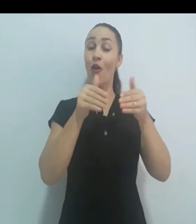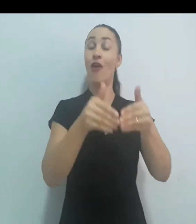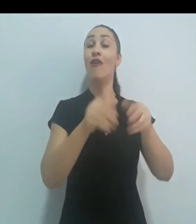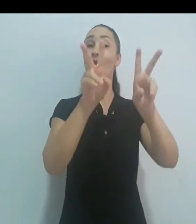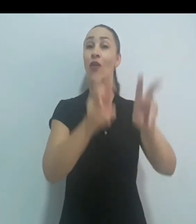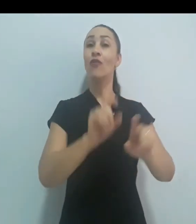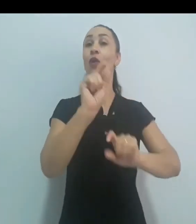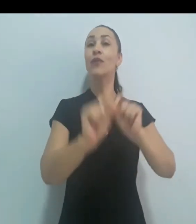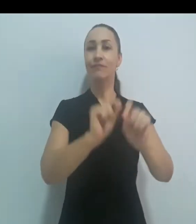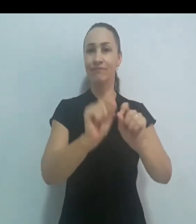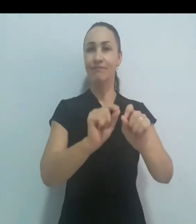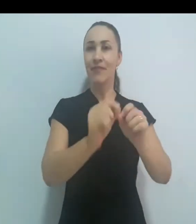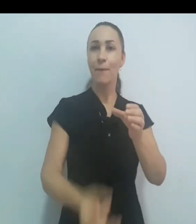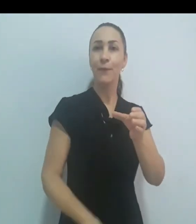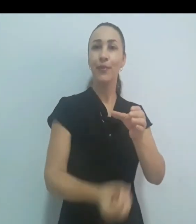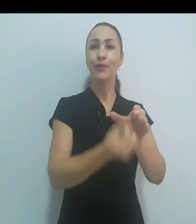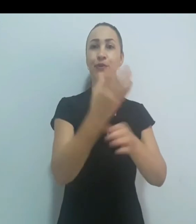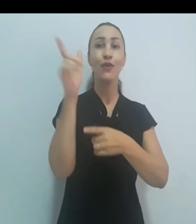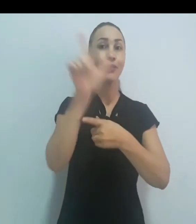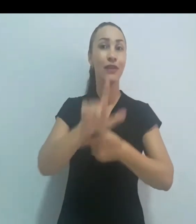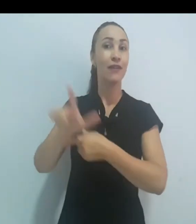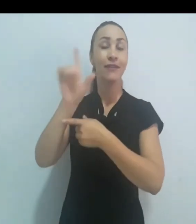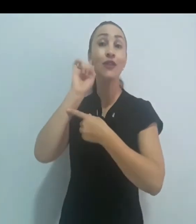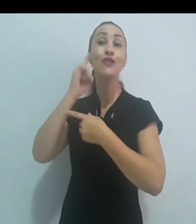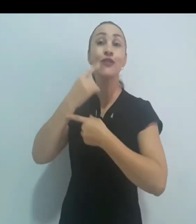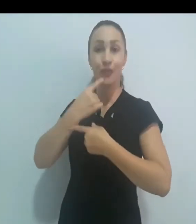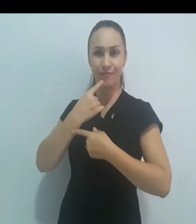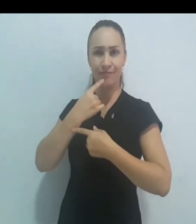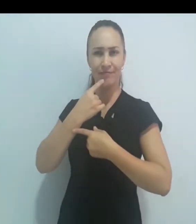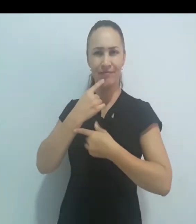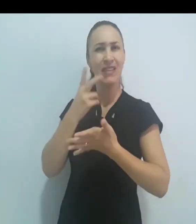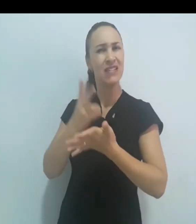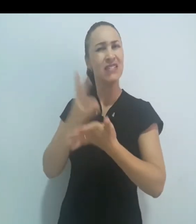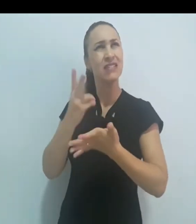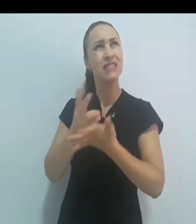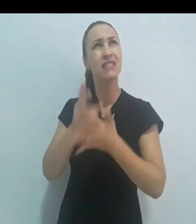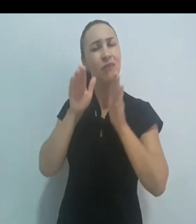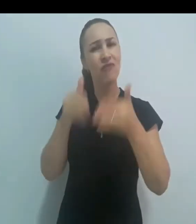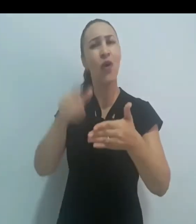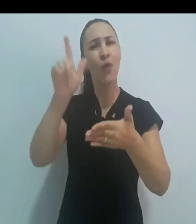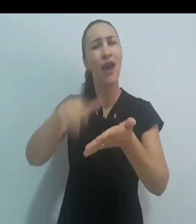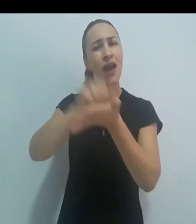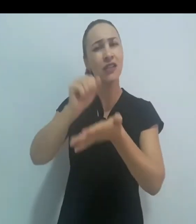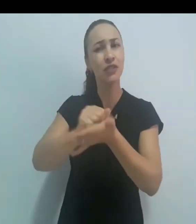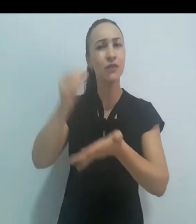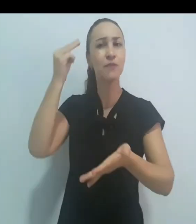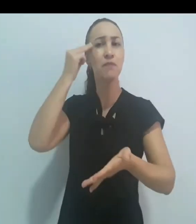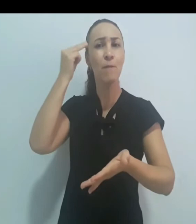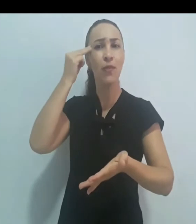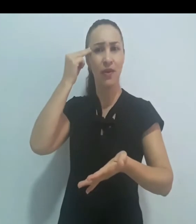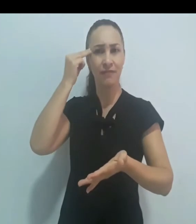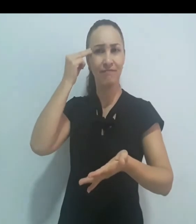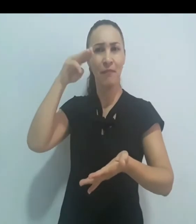relação à produção da literatura surda como sendo sempre registros de memória,